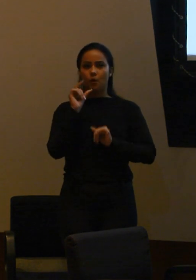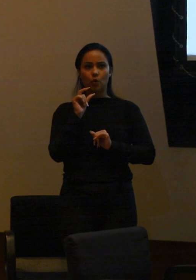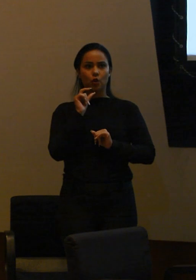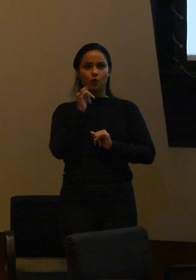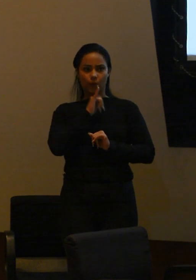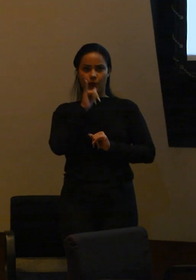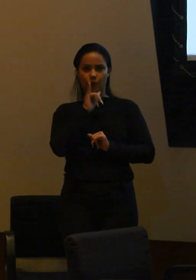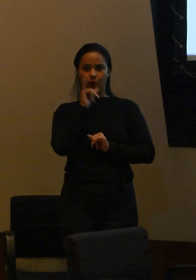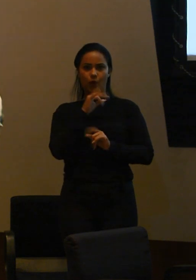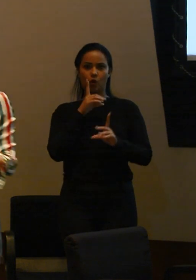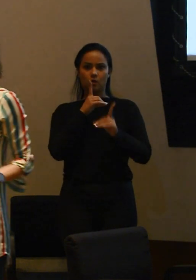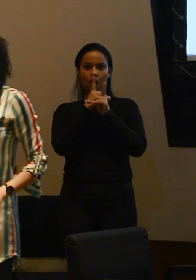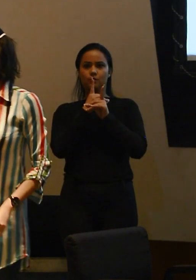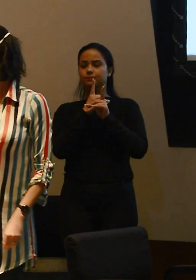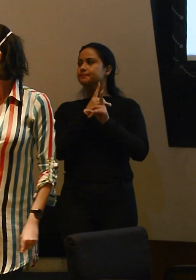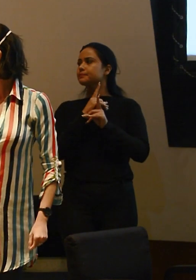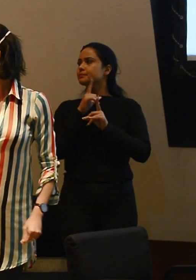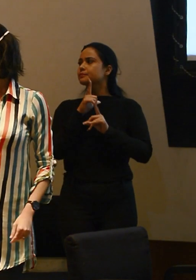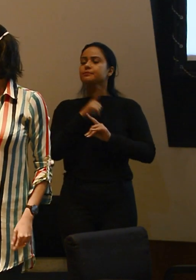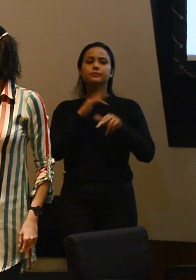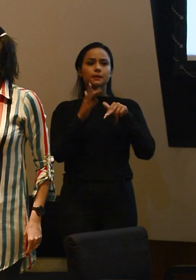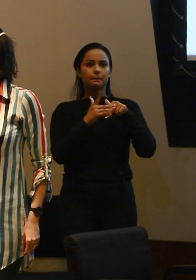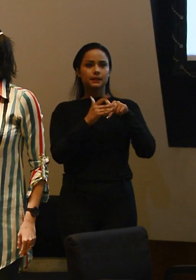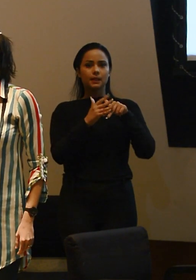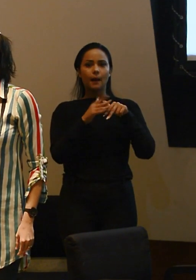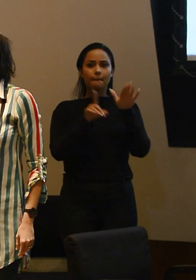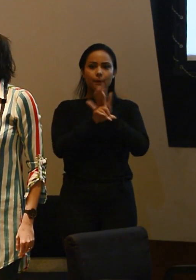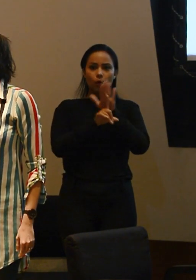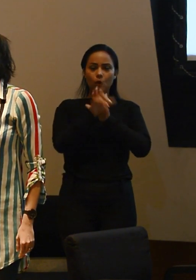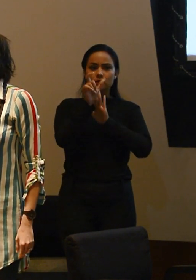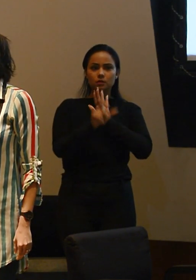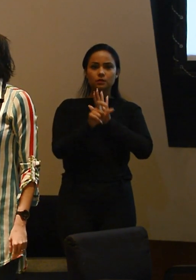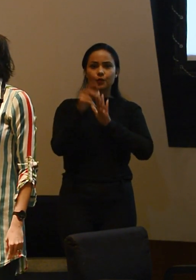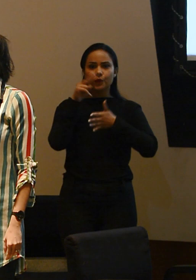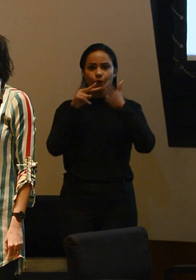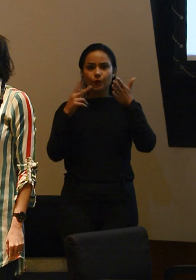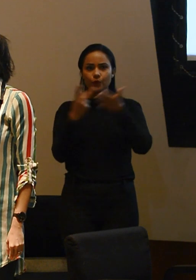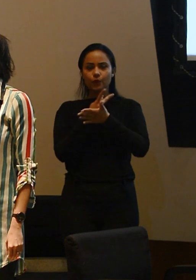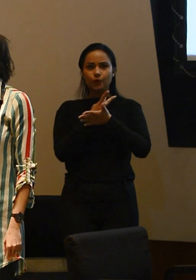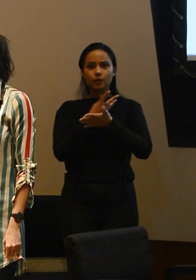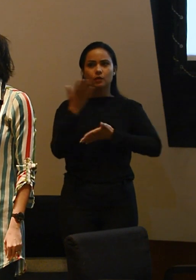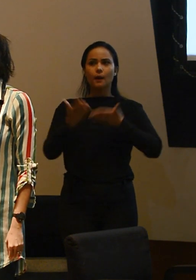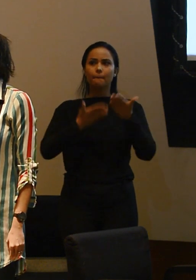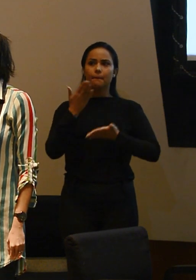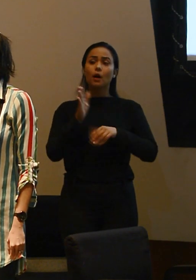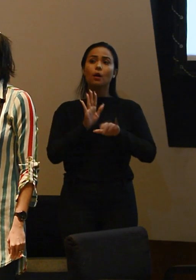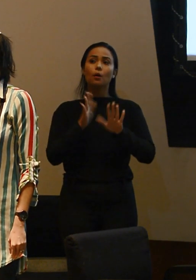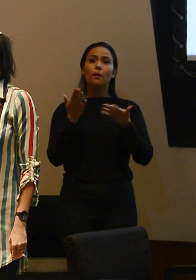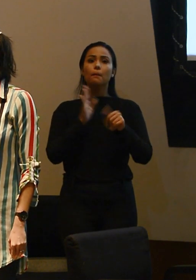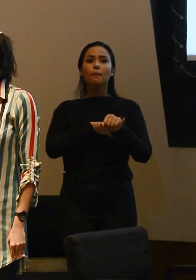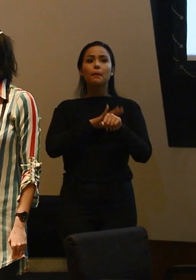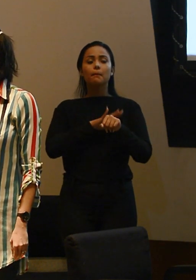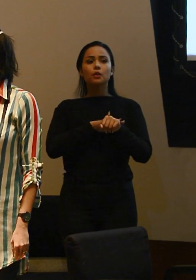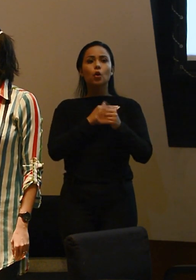a esses dados que foram encontrados e que os pacientes estão buscando isso. E para a gente rever essas situações da terapia, em que momento a gente